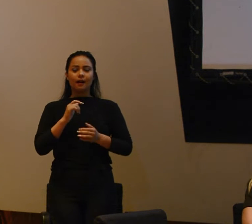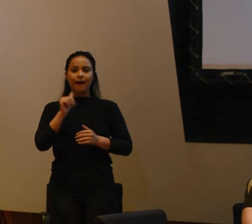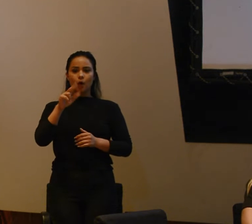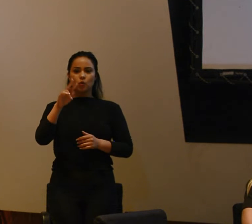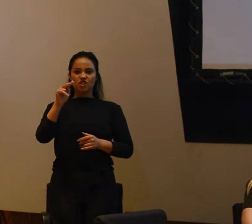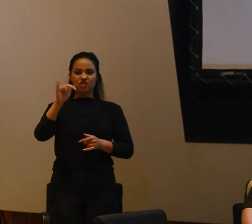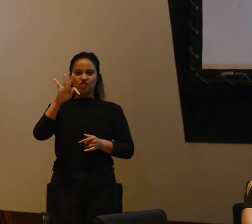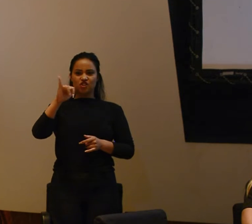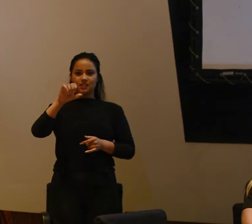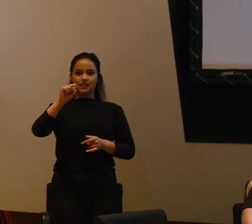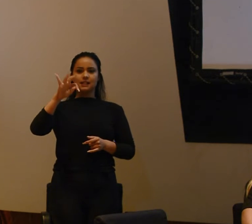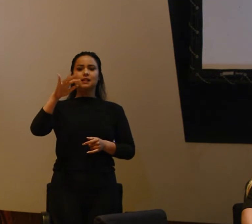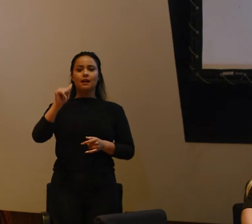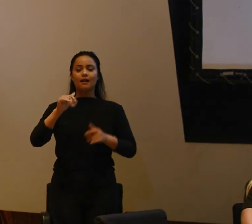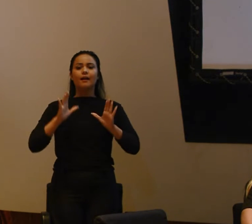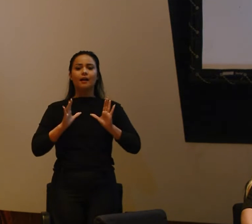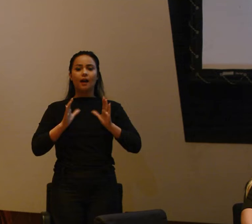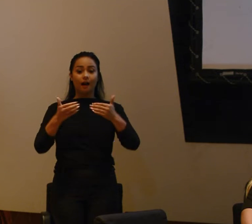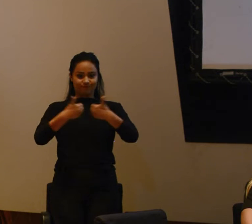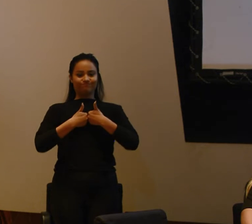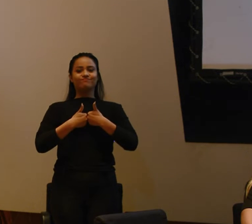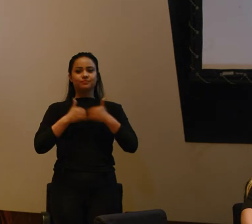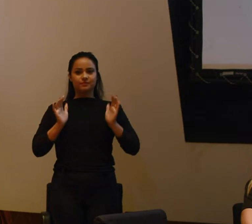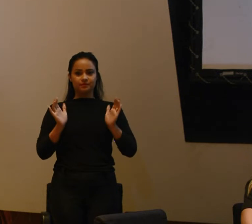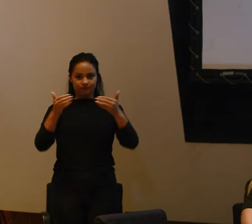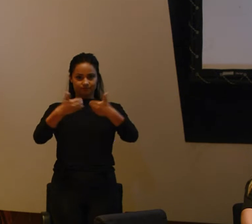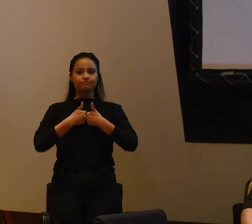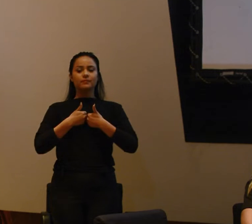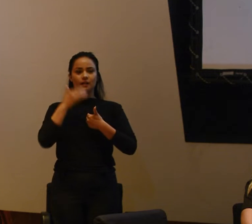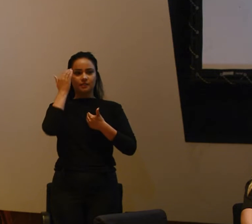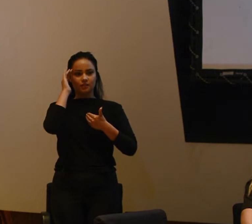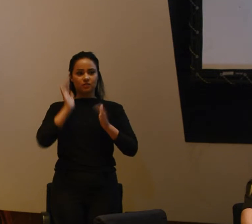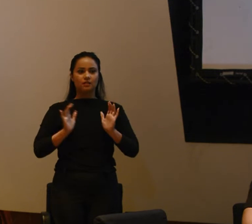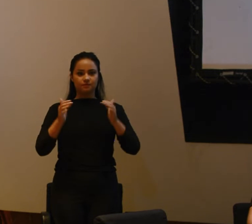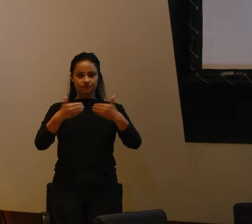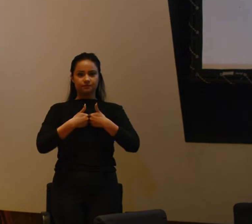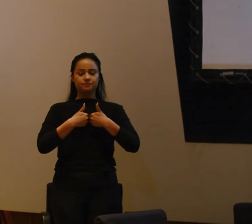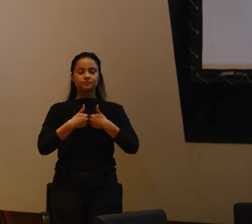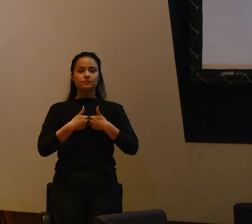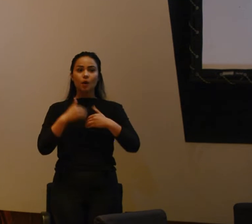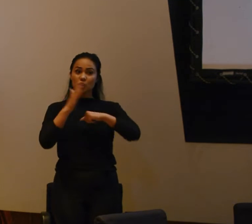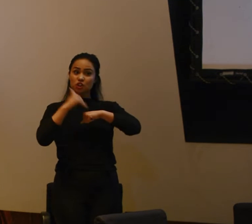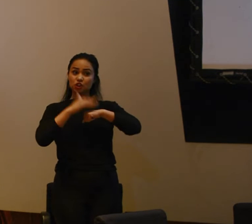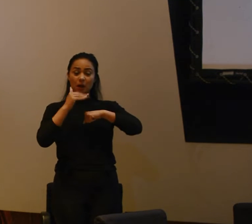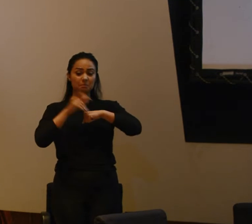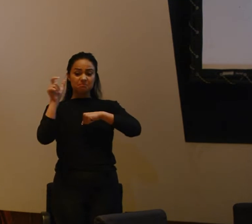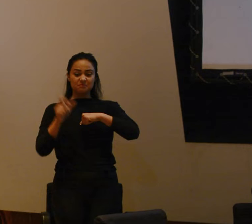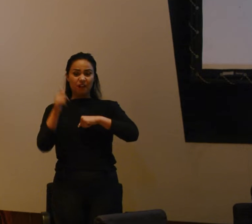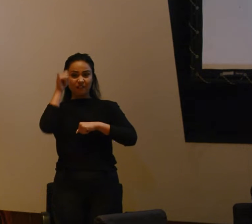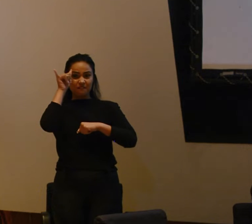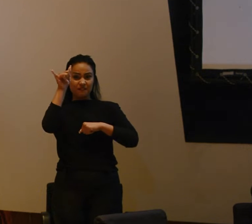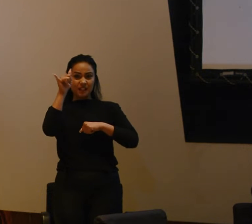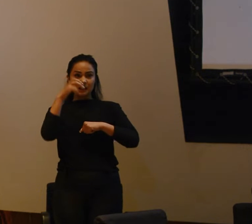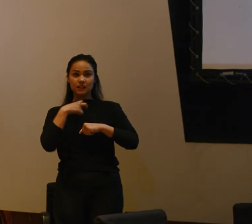na anamnese, ele tem a queixa, que realmente a Amanda citou, o pai fala, quando eu chamo, ele não atende, ou ele evita alguns